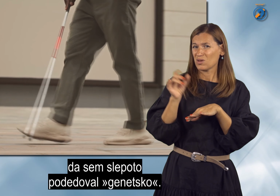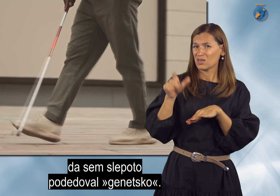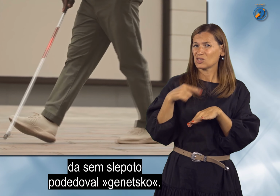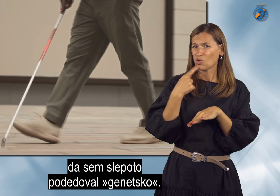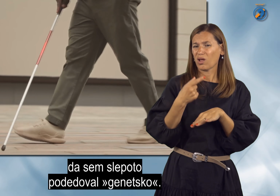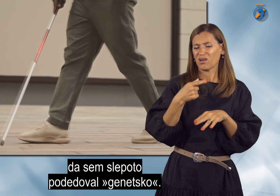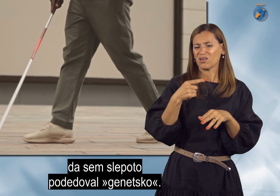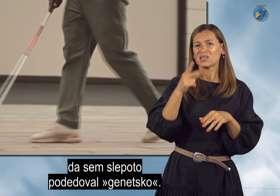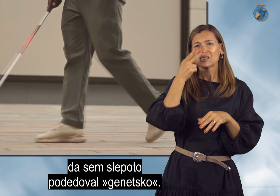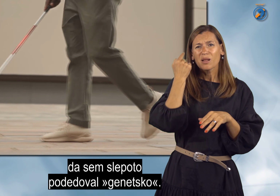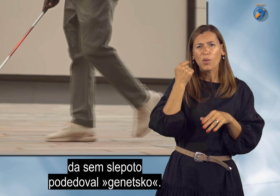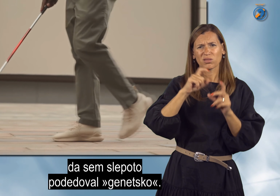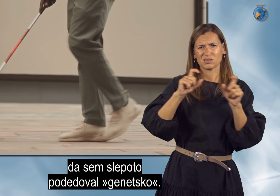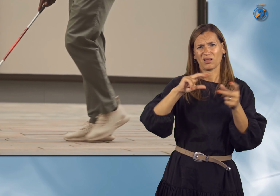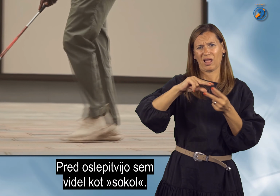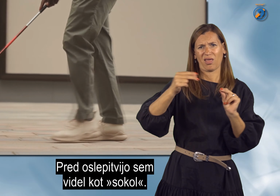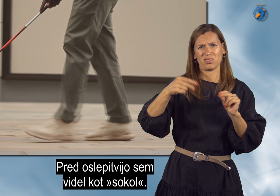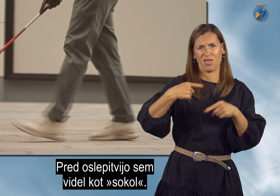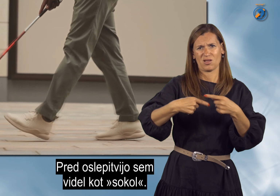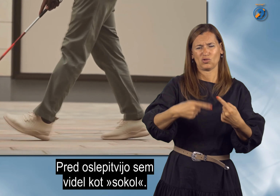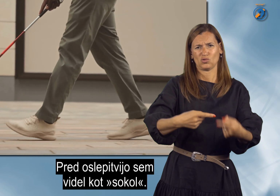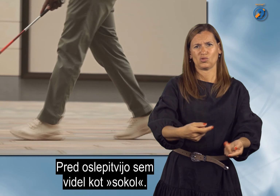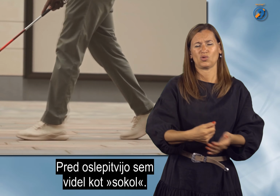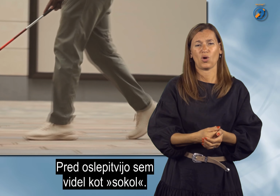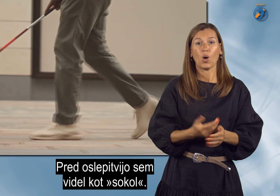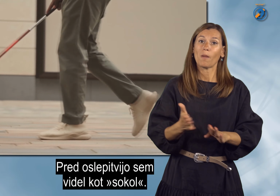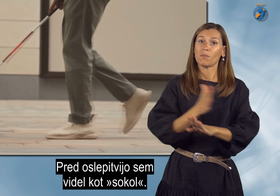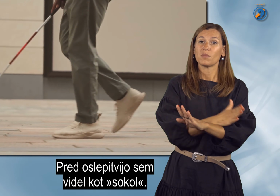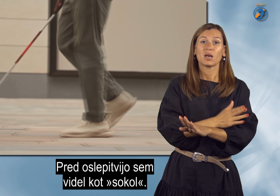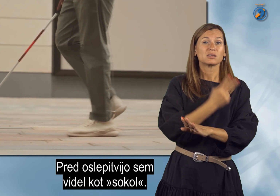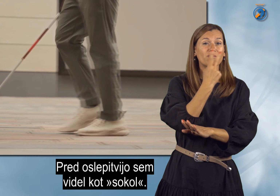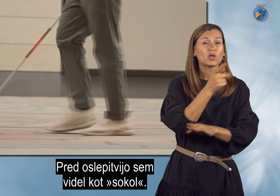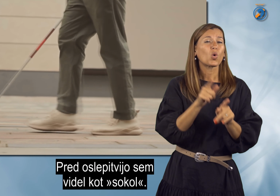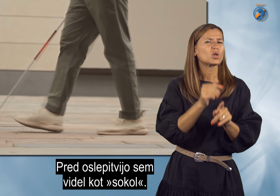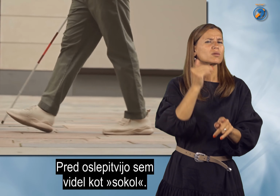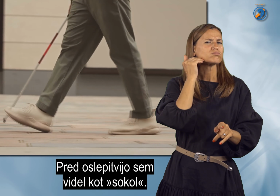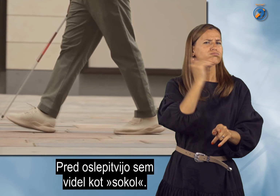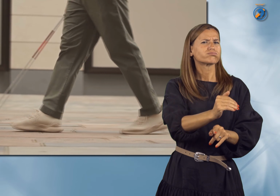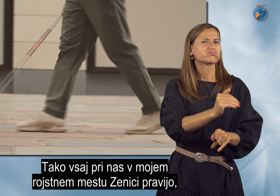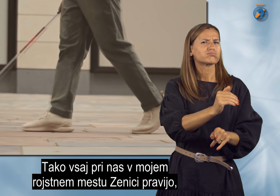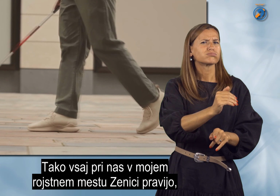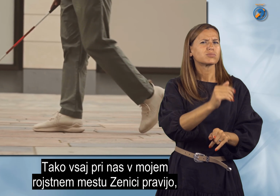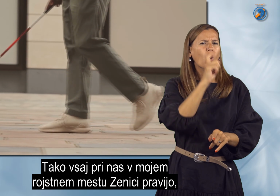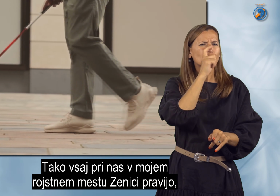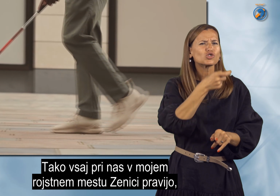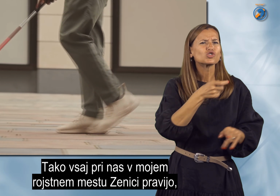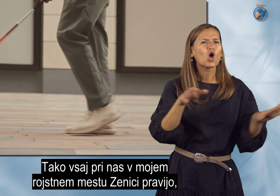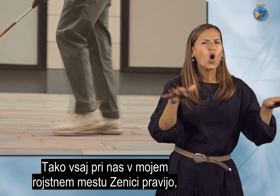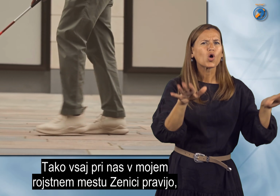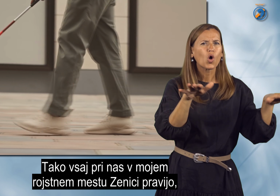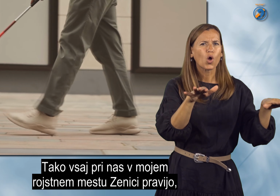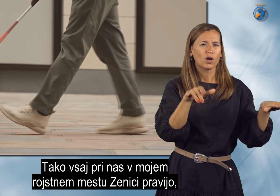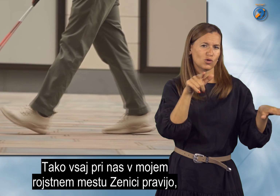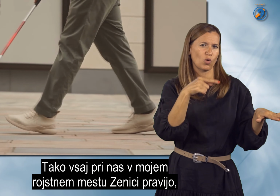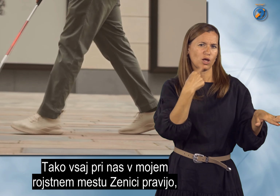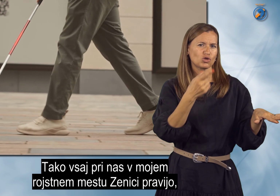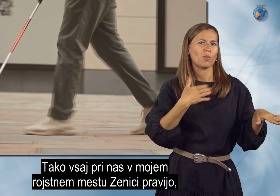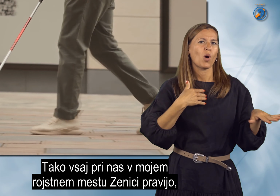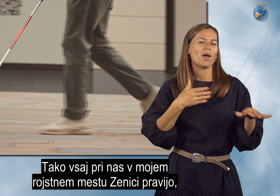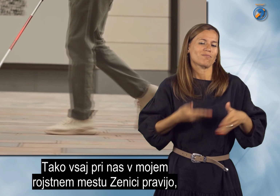sem slepoto podedoval genetsko. Pred oslepitvijo sem videl kot sokol. Tako vsaj pri nas v mojem rojstnem